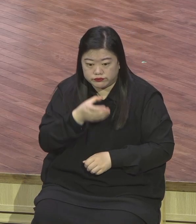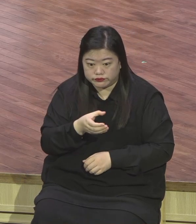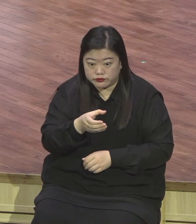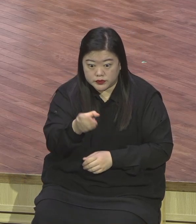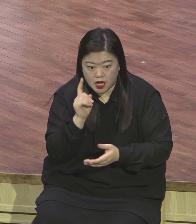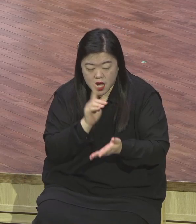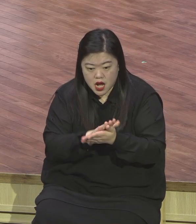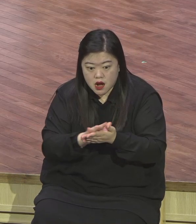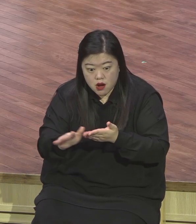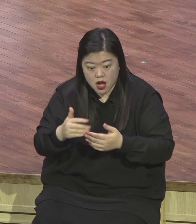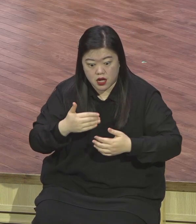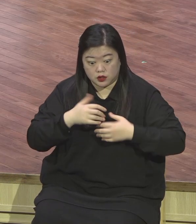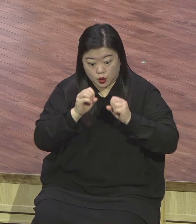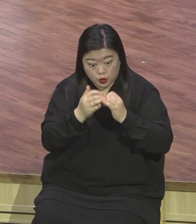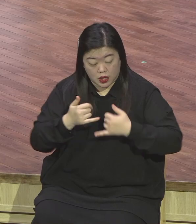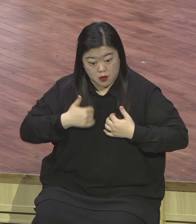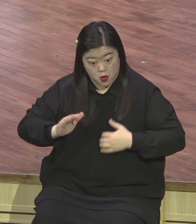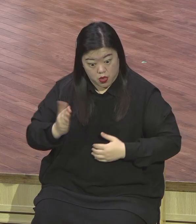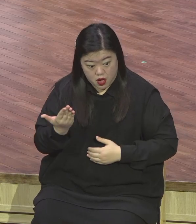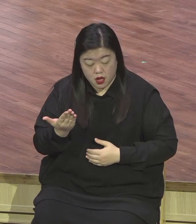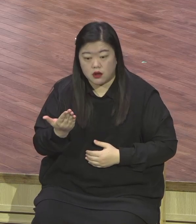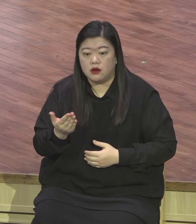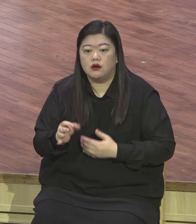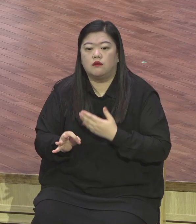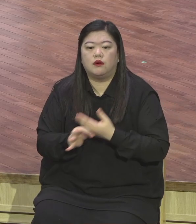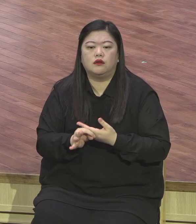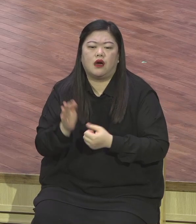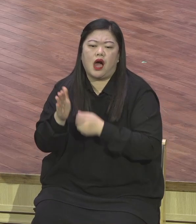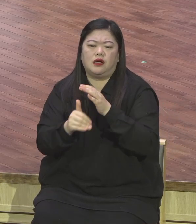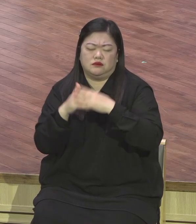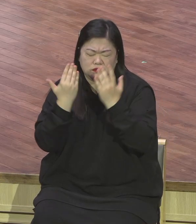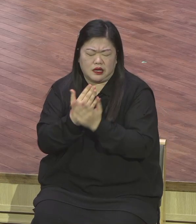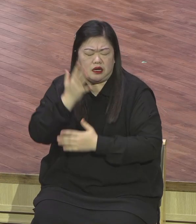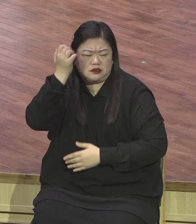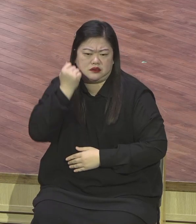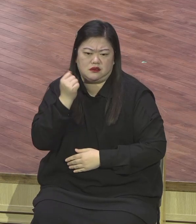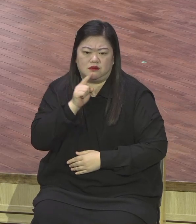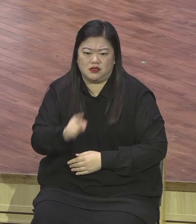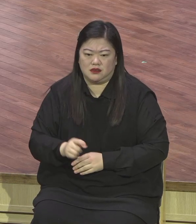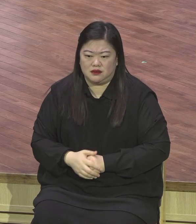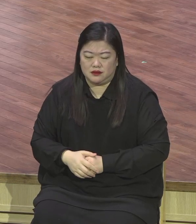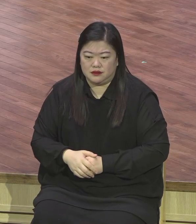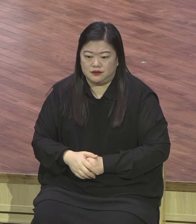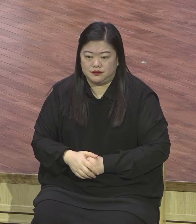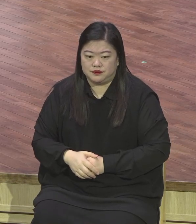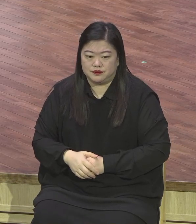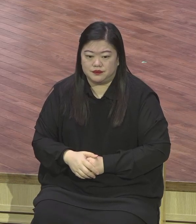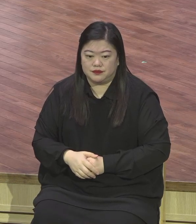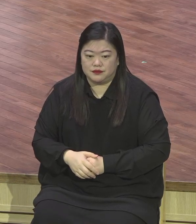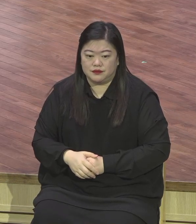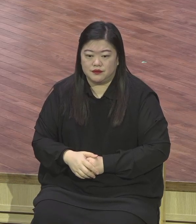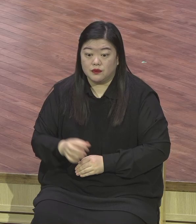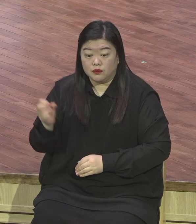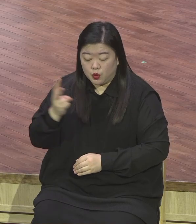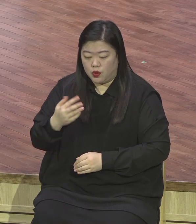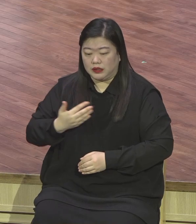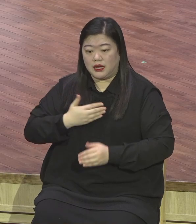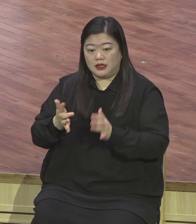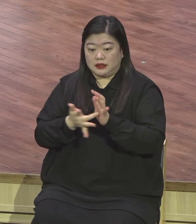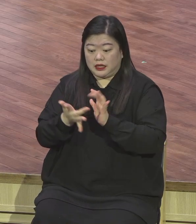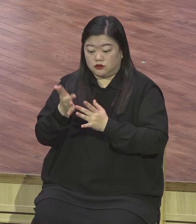없다라는 말씀이에요 자부심 가시기 바랍니다 핏밥하면 더 큰 상급이 아시겠어요